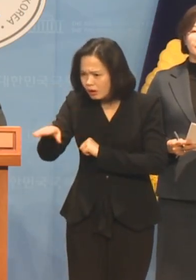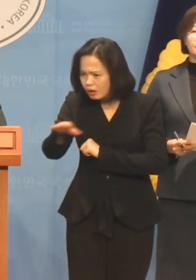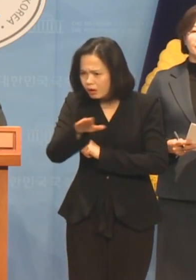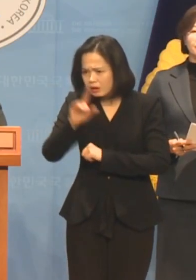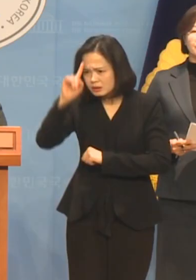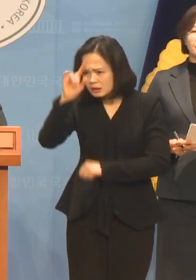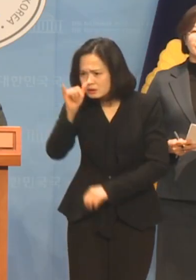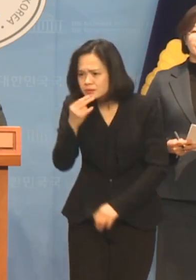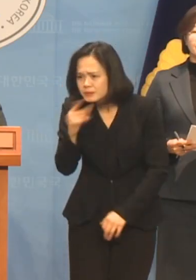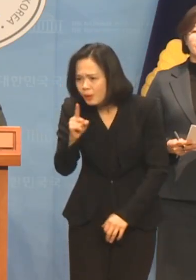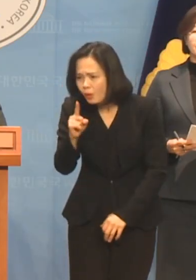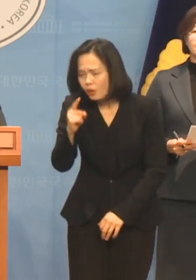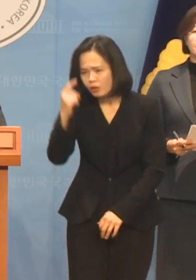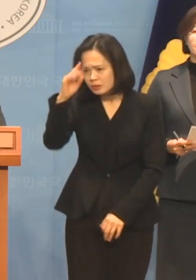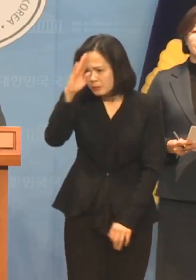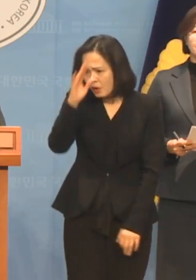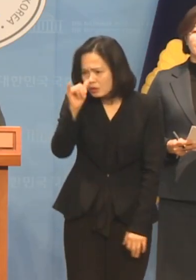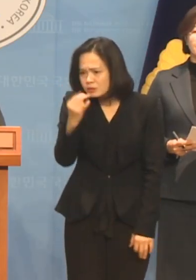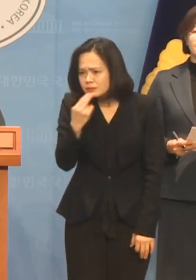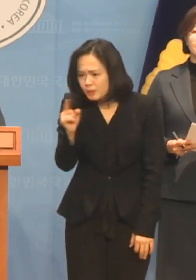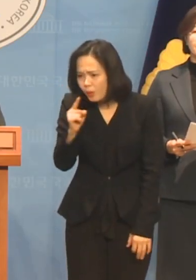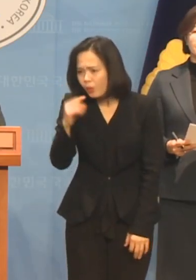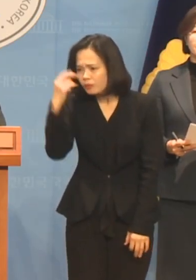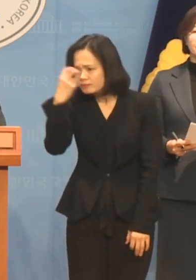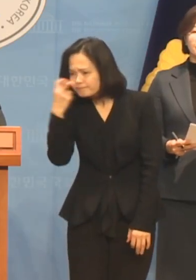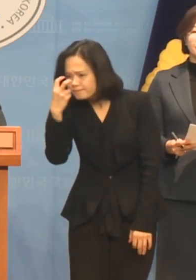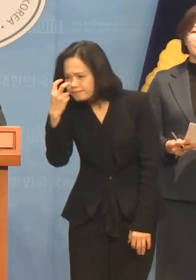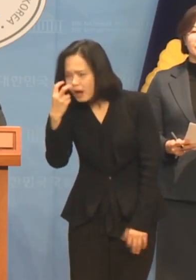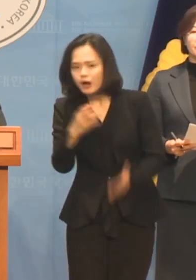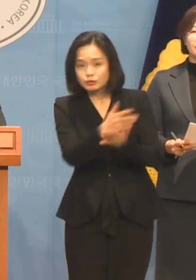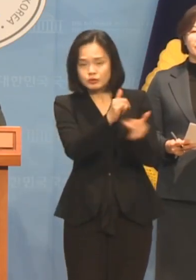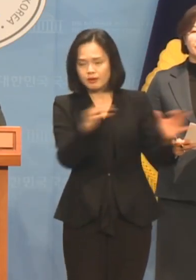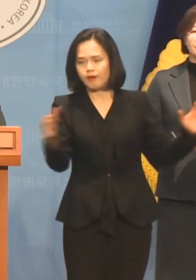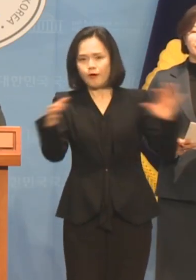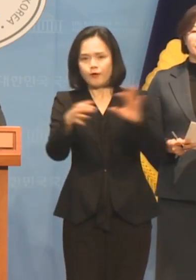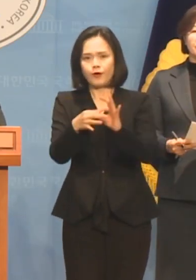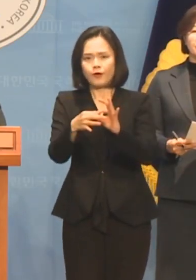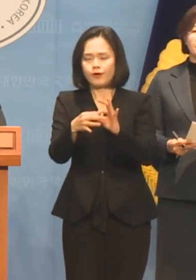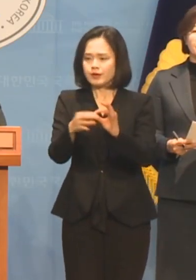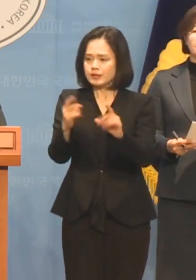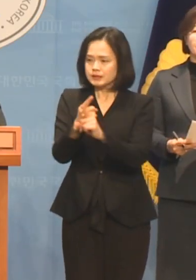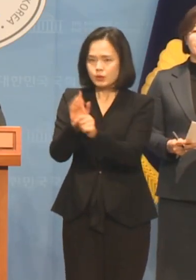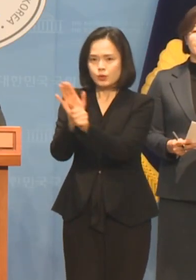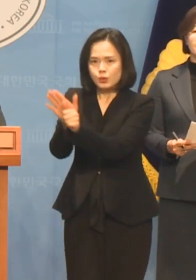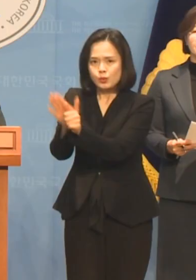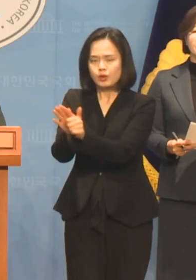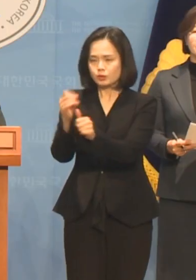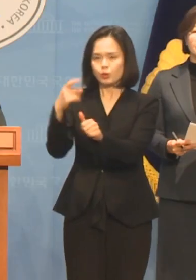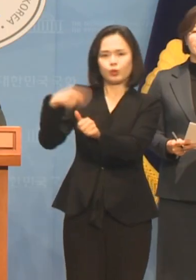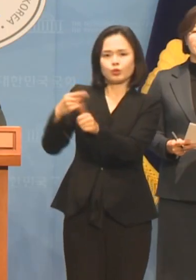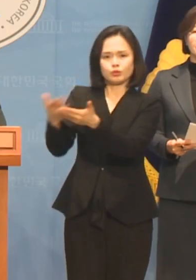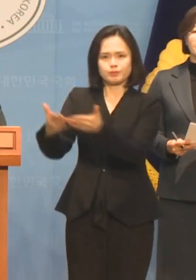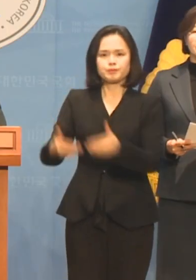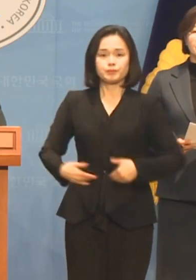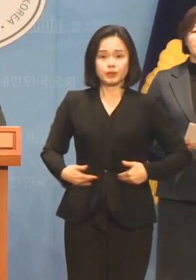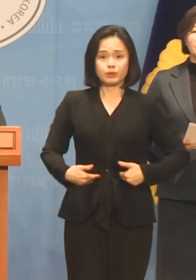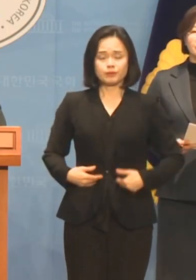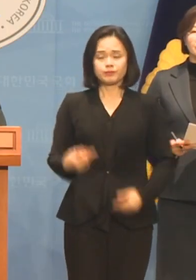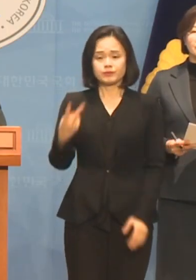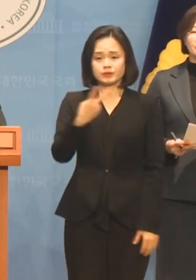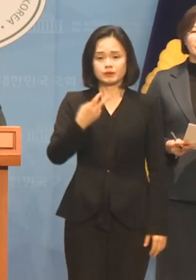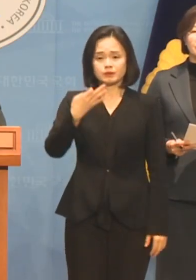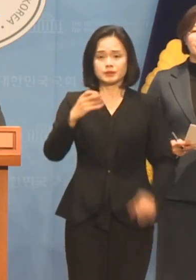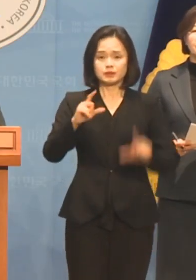필요시 정신건강 전문가에게 의뢰할 수 있도록 교육해야 합니다. 우리나라는 2014년 세월호 참사